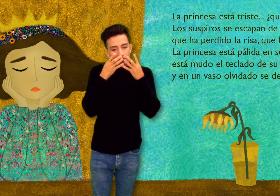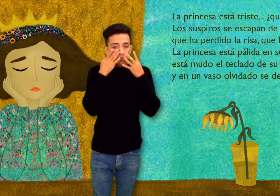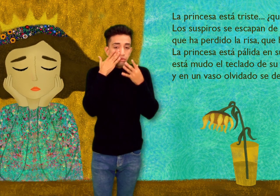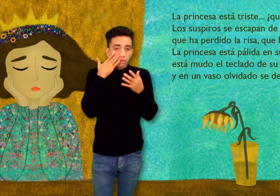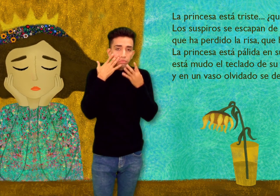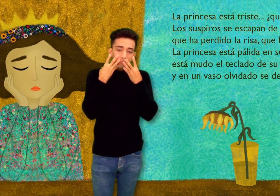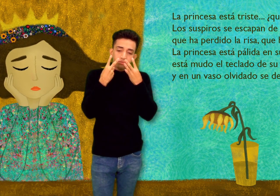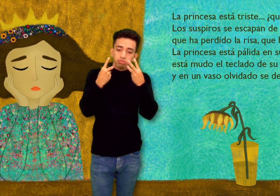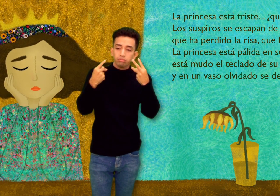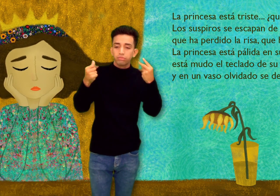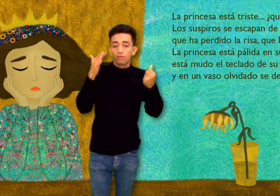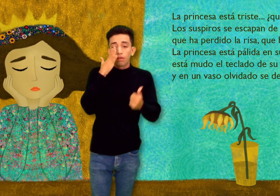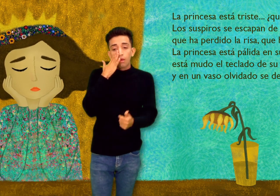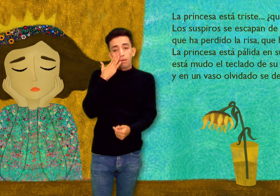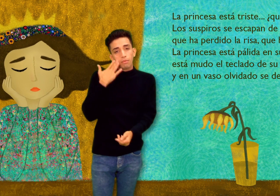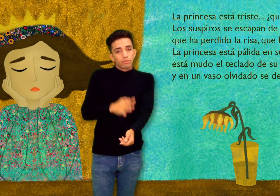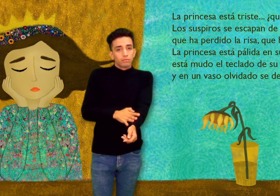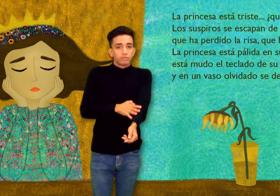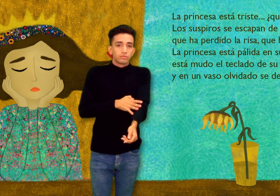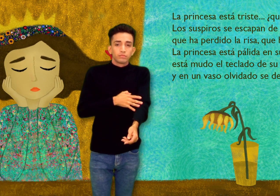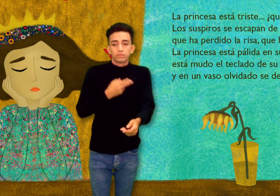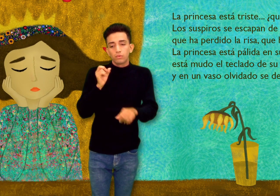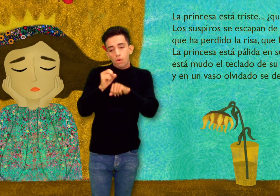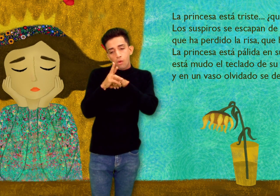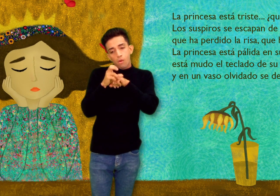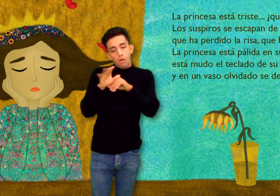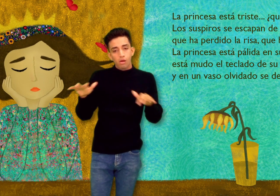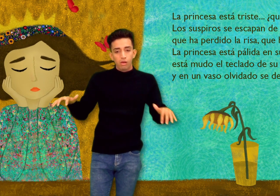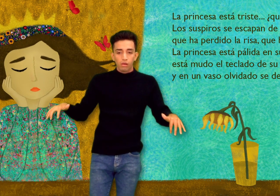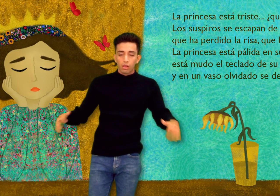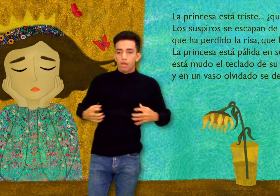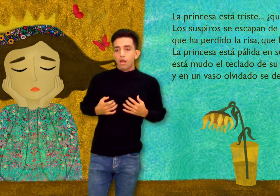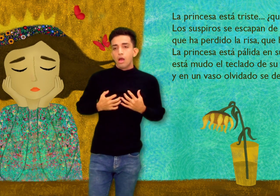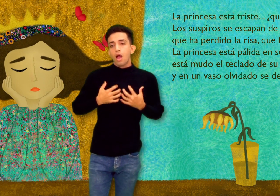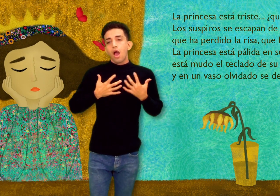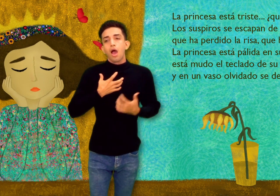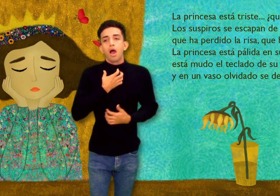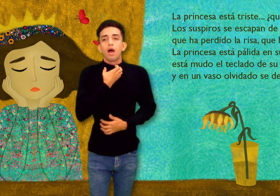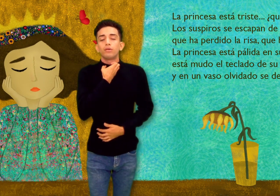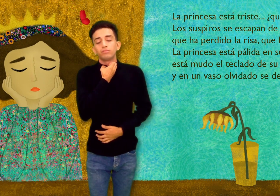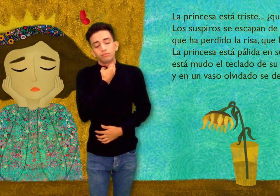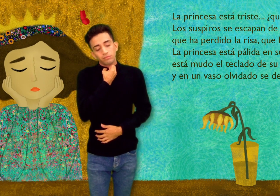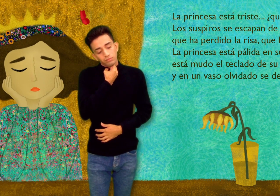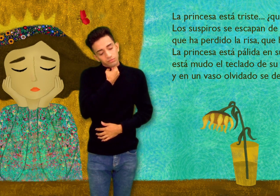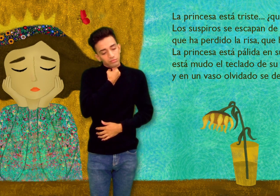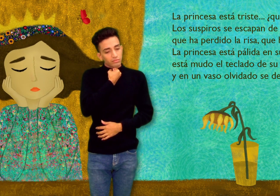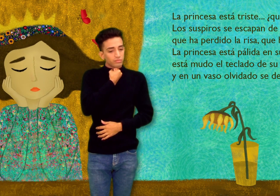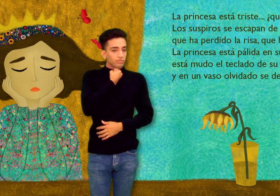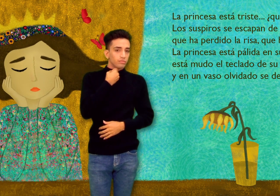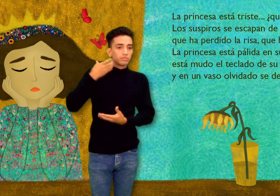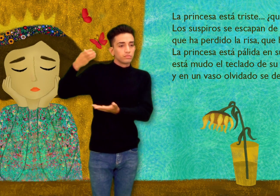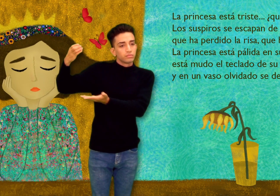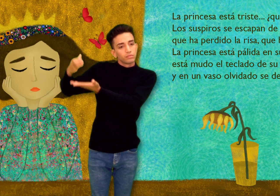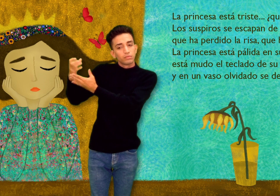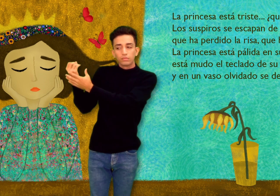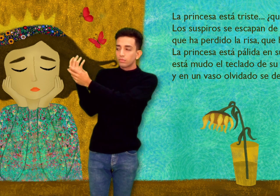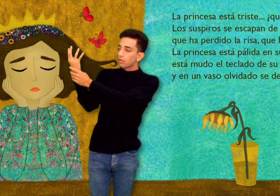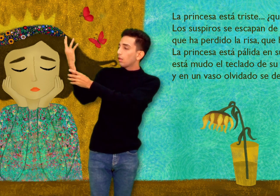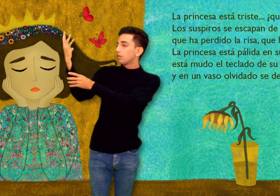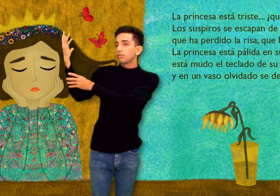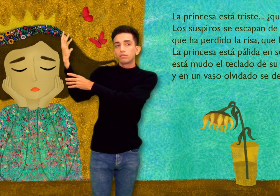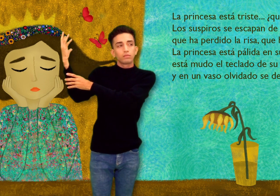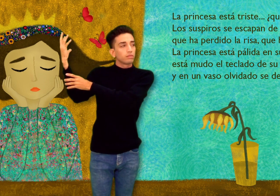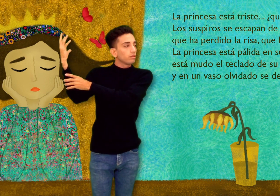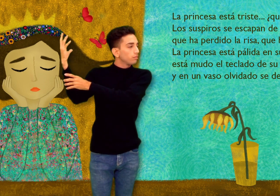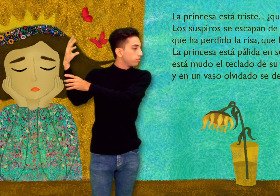perdido la risa, que ha perdido el color. La princesa está pálida en su silla de oro, está mudo el teclado de